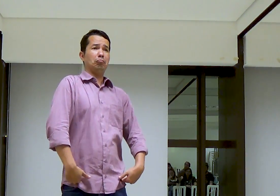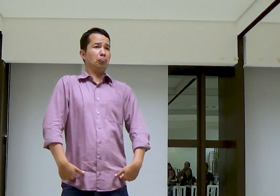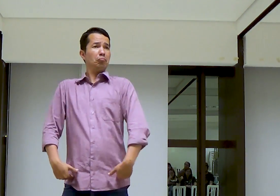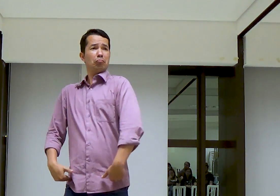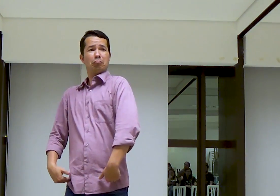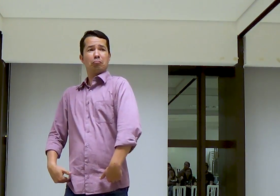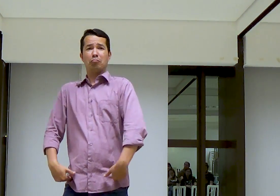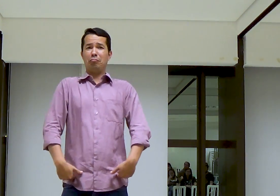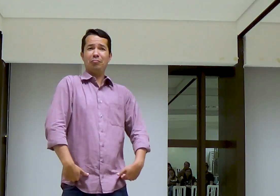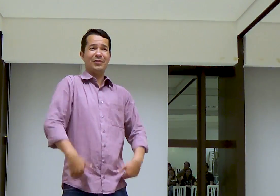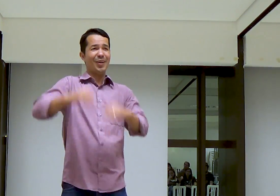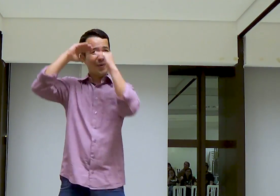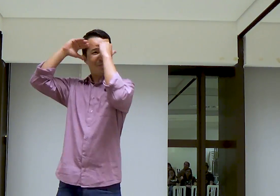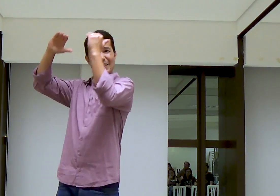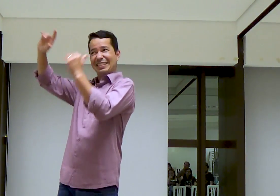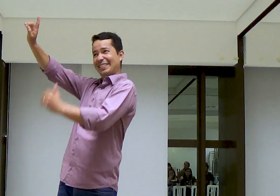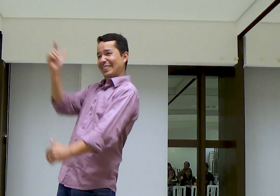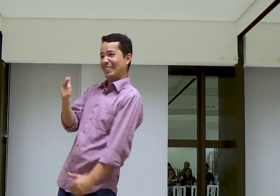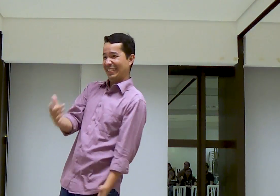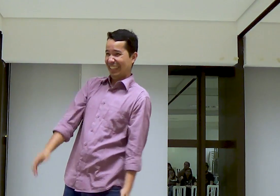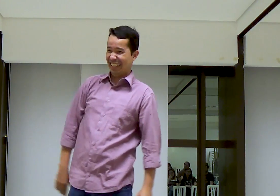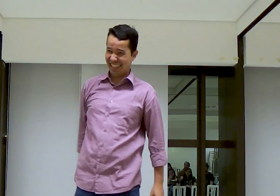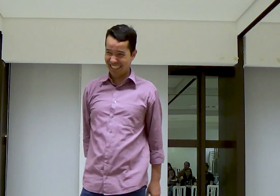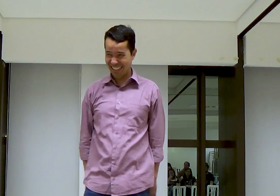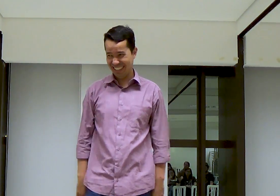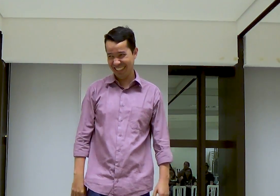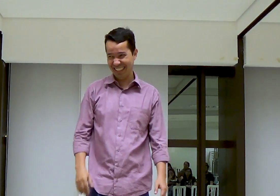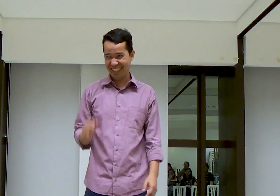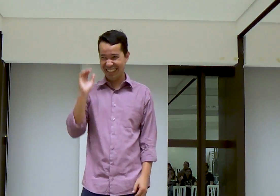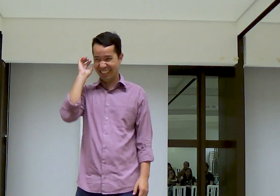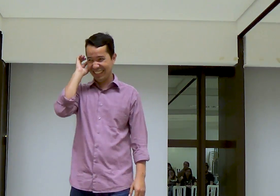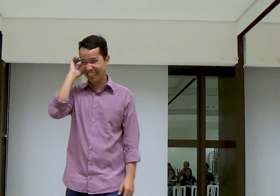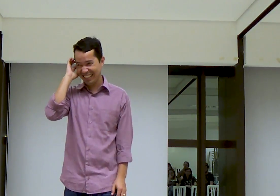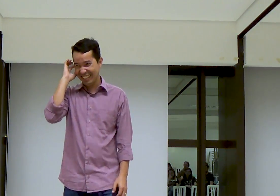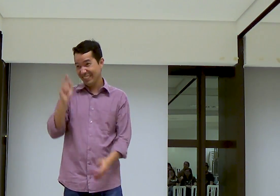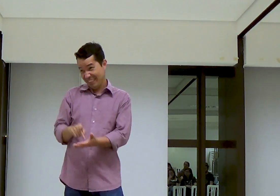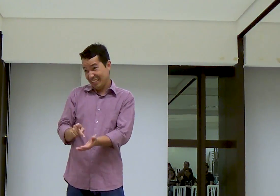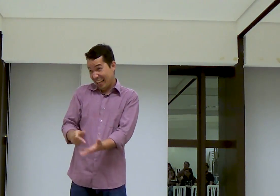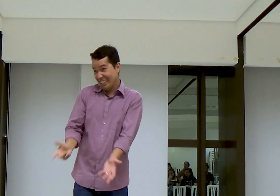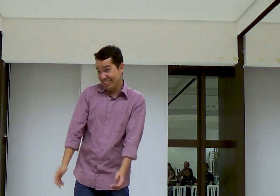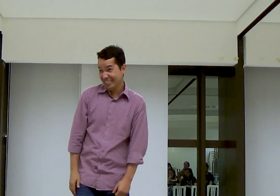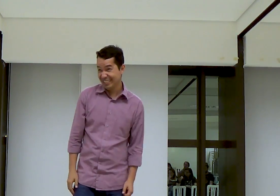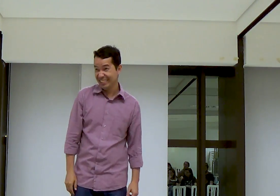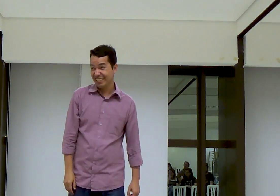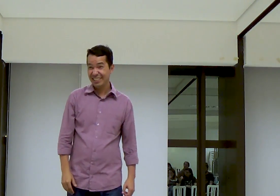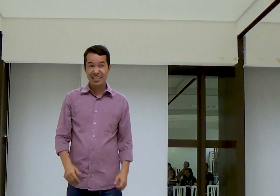paradão, à toa, à toa, à toa. Isso não é obedecer a Deus. Entende? Não é